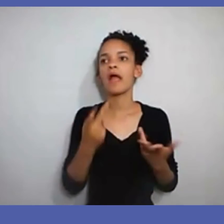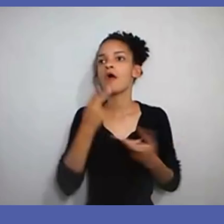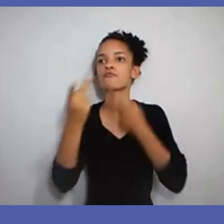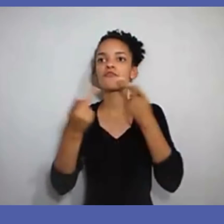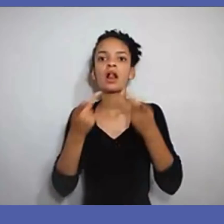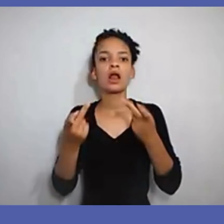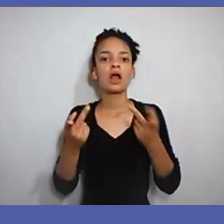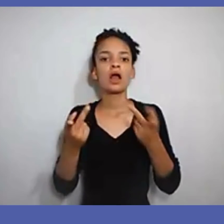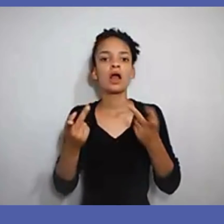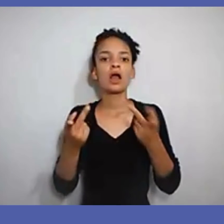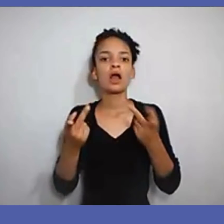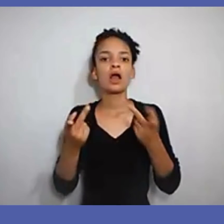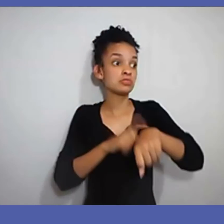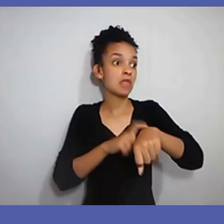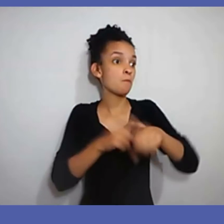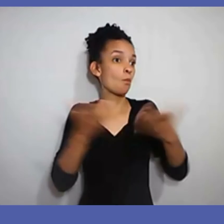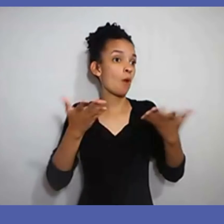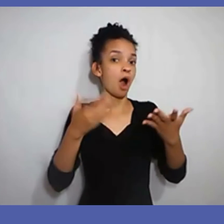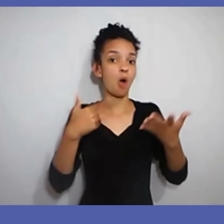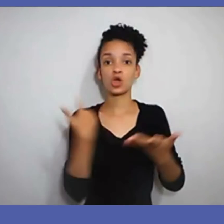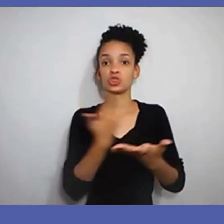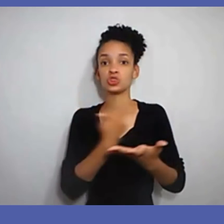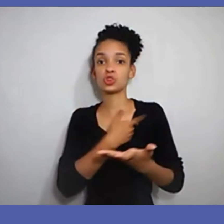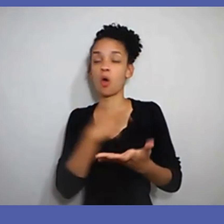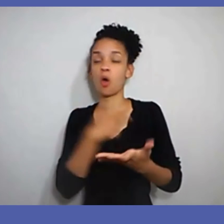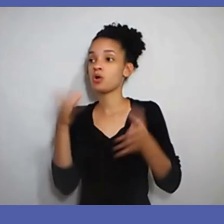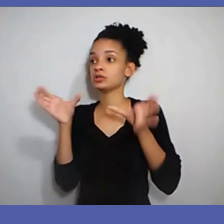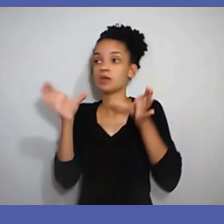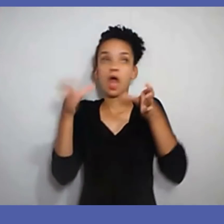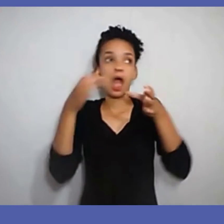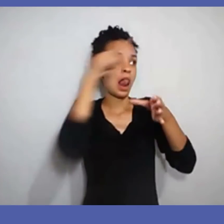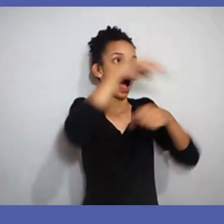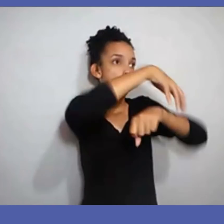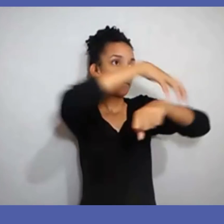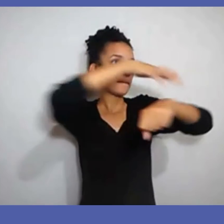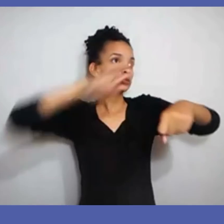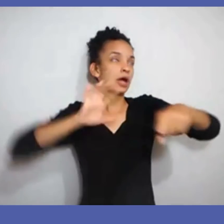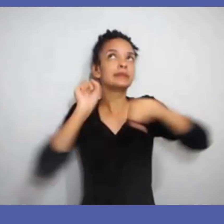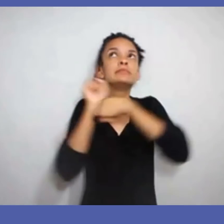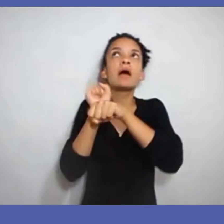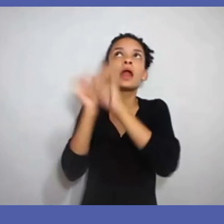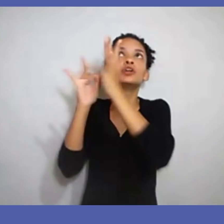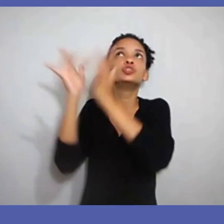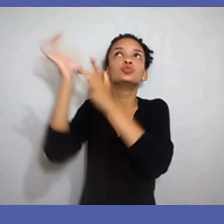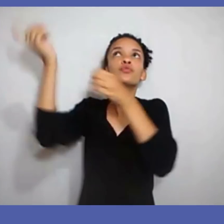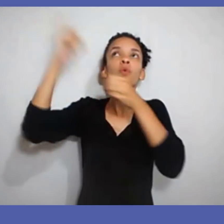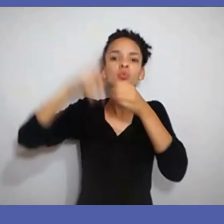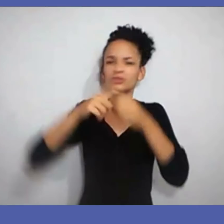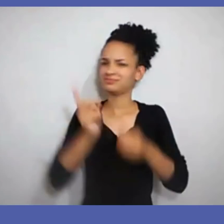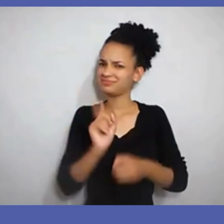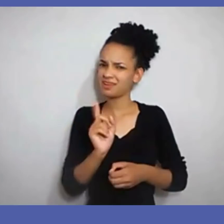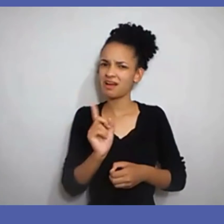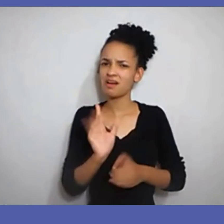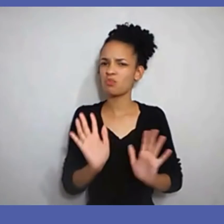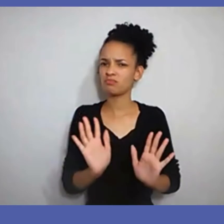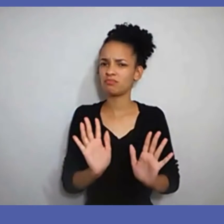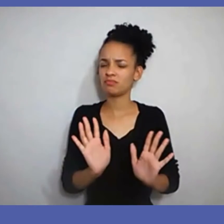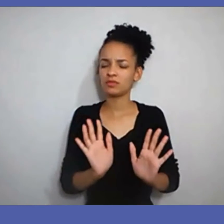aqui, vamos todos isolar para a estância não cabe todo mundo, né? Mas vamos lá, vamos nos isolar lá, vamos ficar,